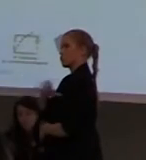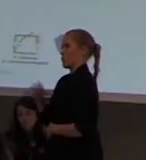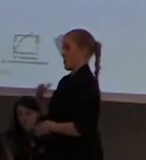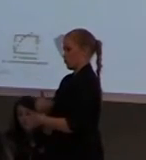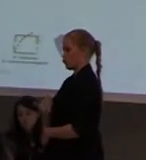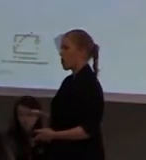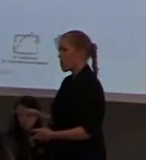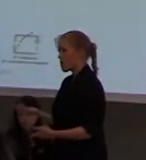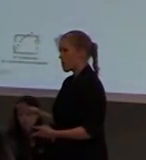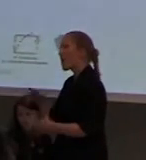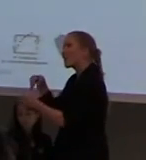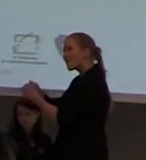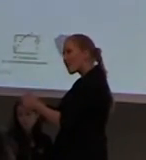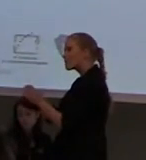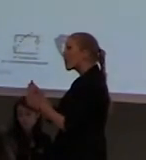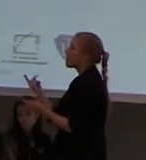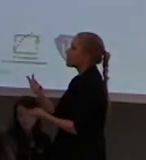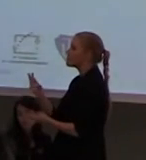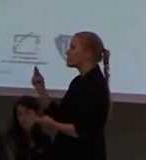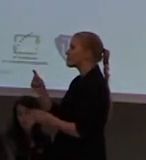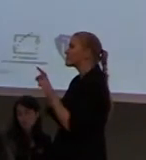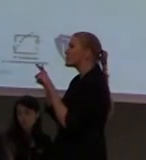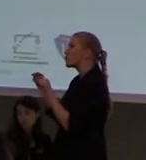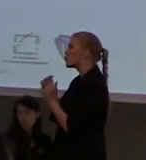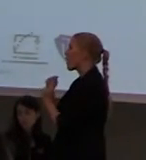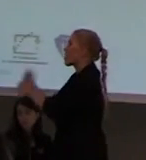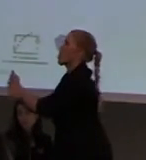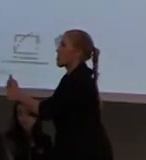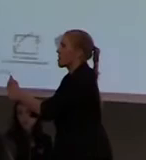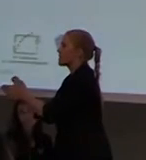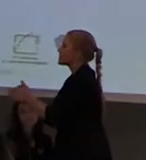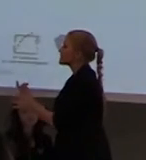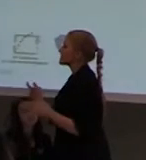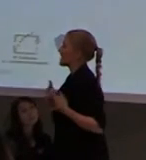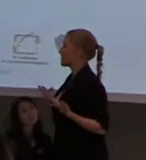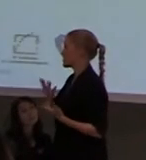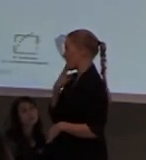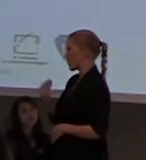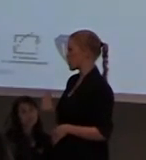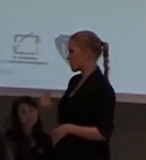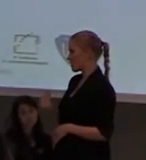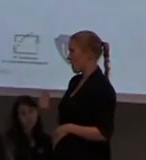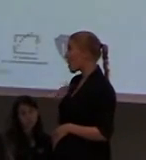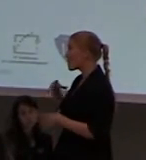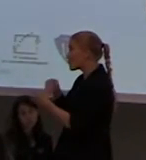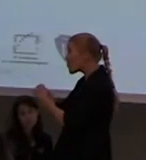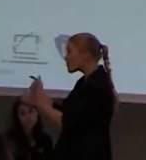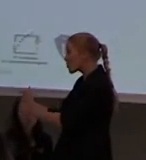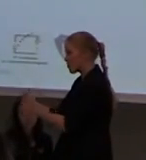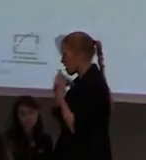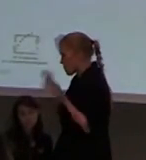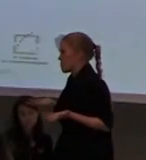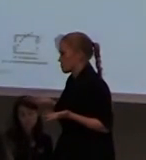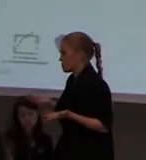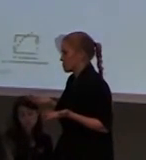na takzvanou značku zdravotně znevýhodněný. Ale ta značka zdravotně znevýhodněný sebou nenese žádnou podporu. A